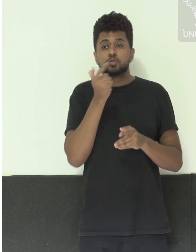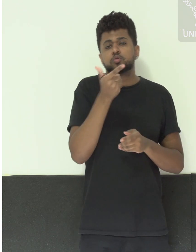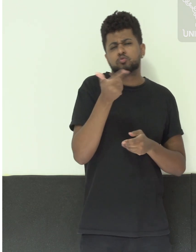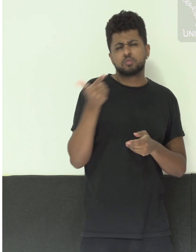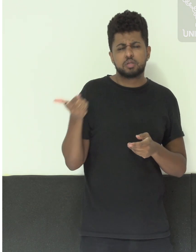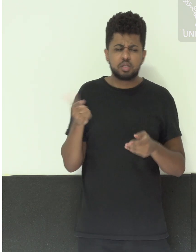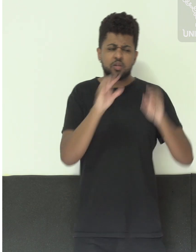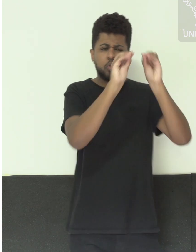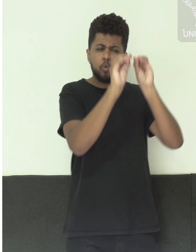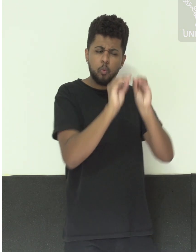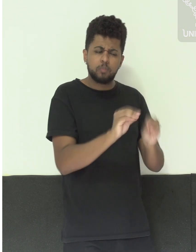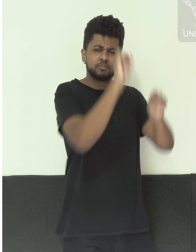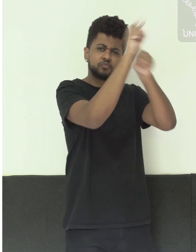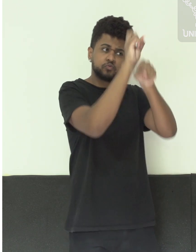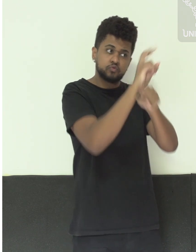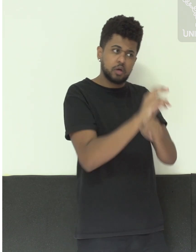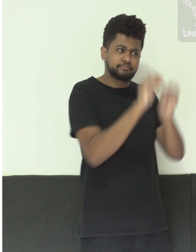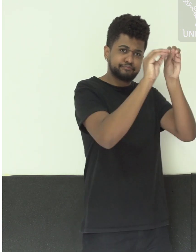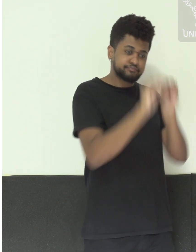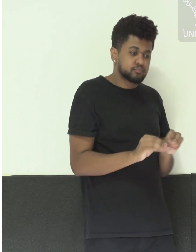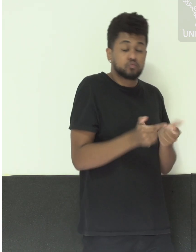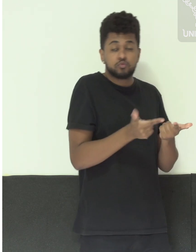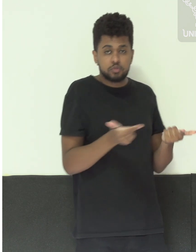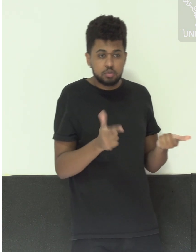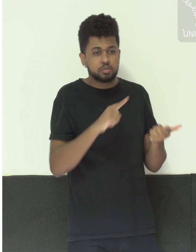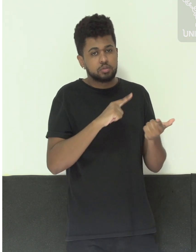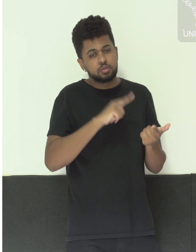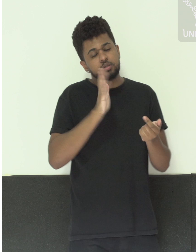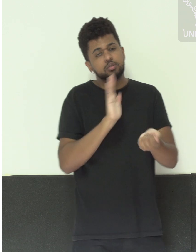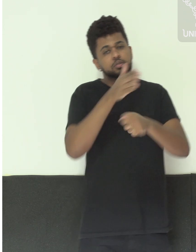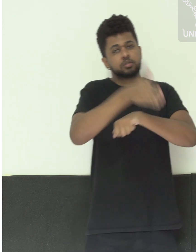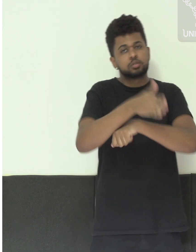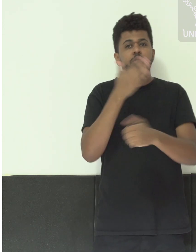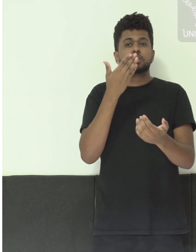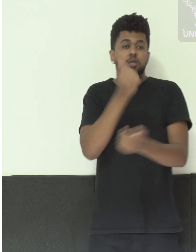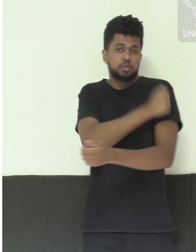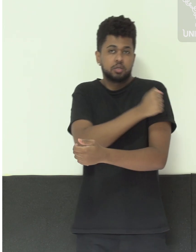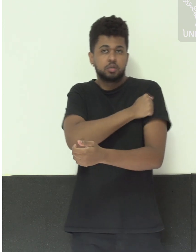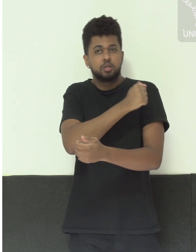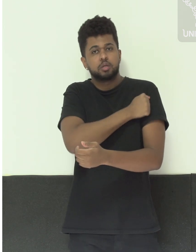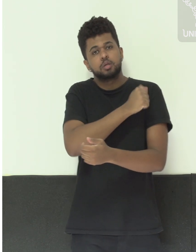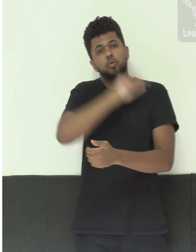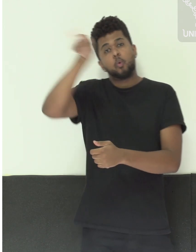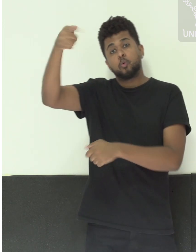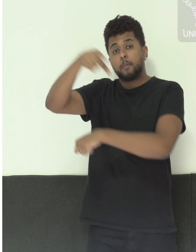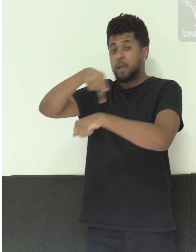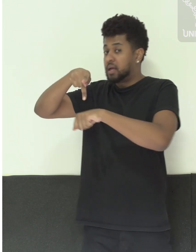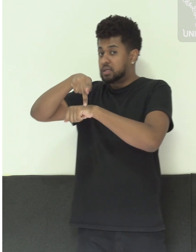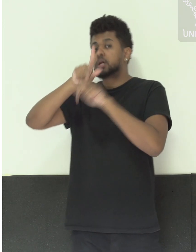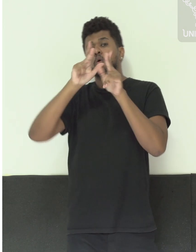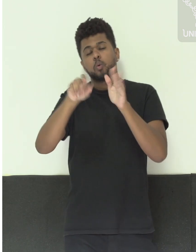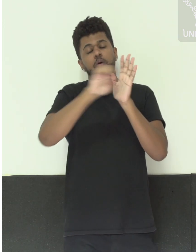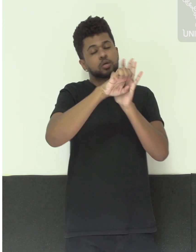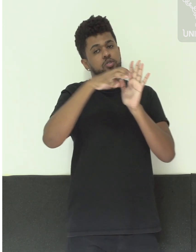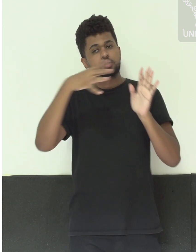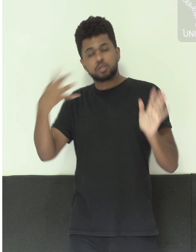tenha a ocupação total das vagas reservadas ao ingresso de estudantes estrangeiros, conforme os